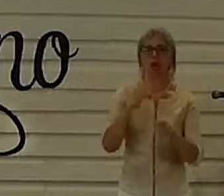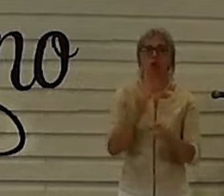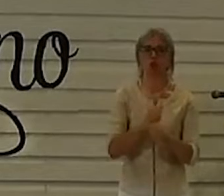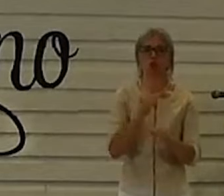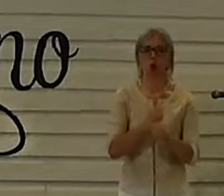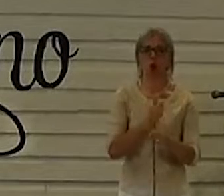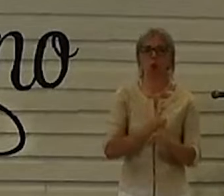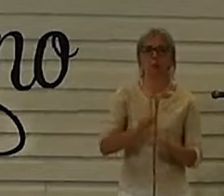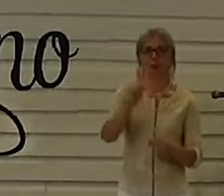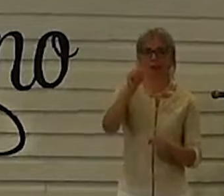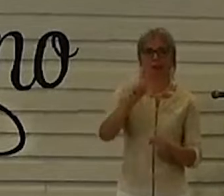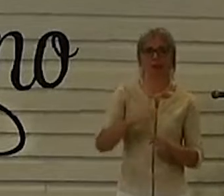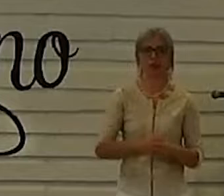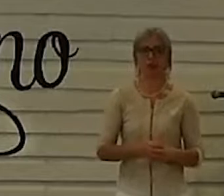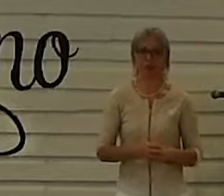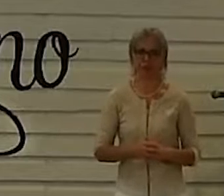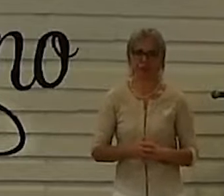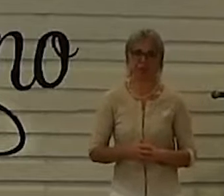La Chiesa